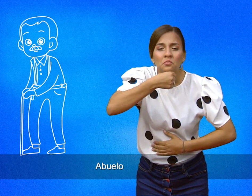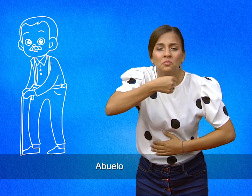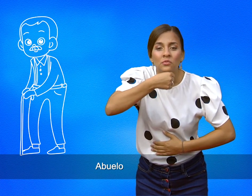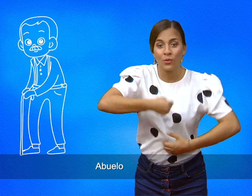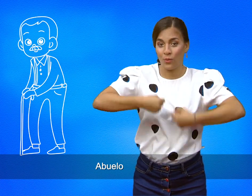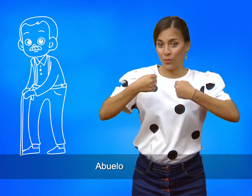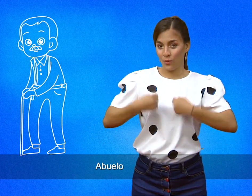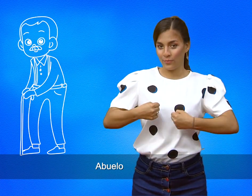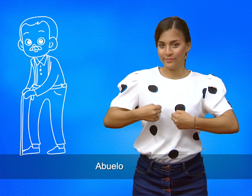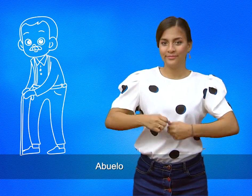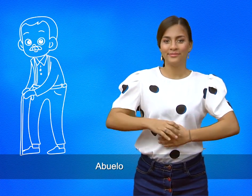Abuelo.